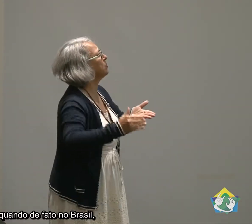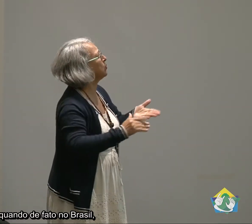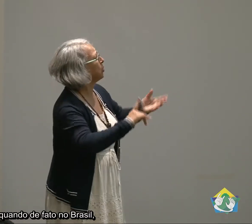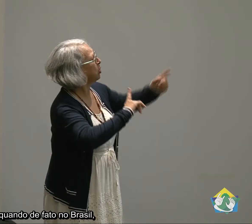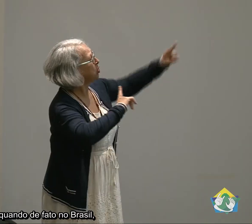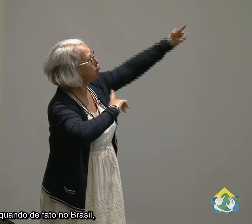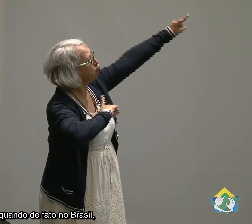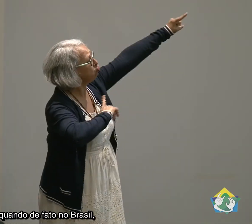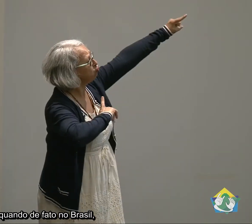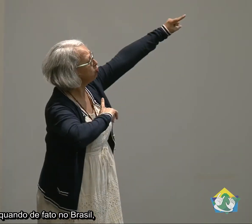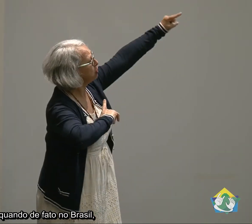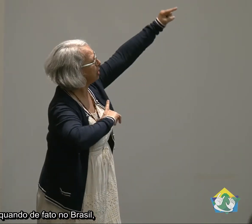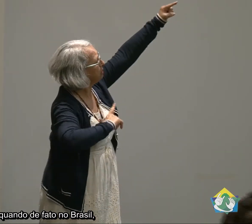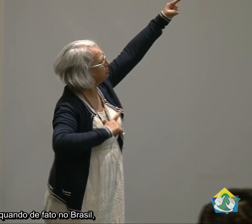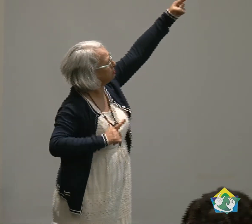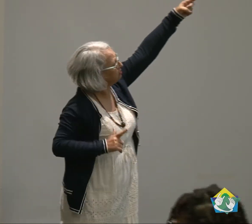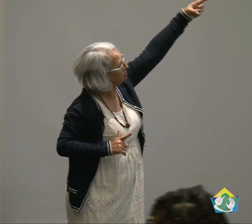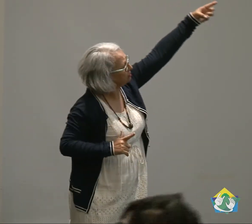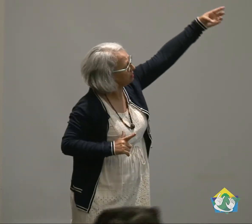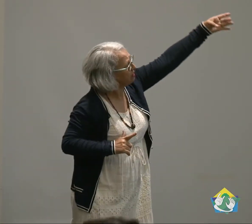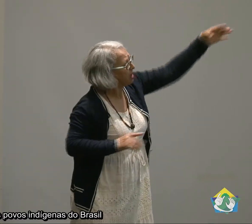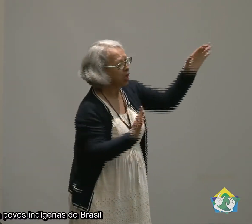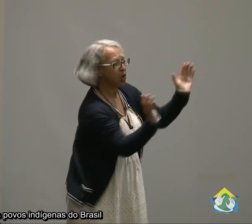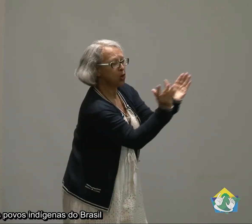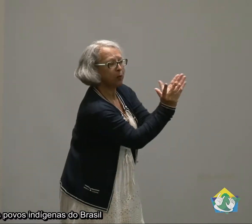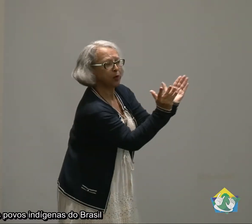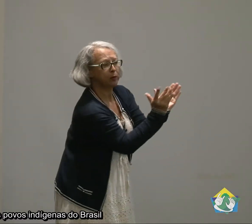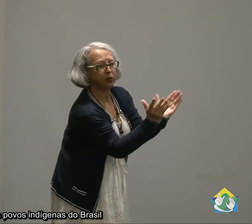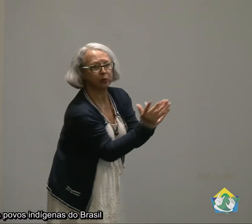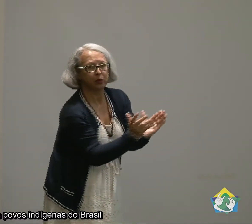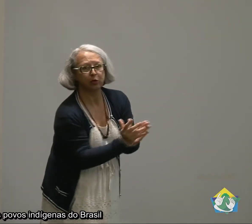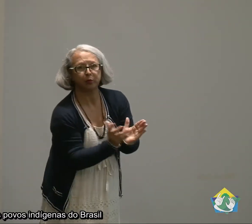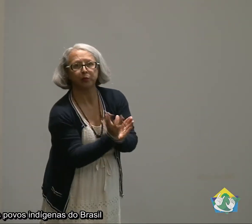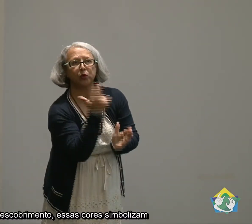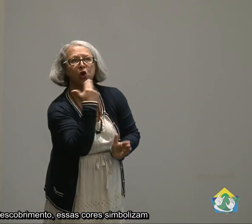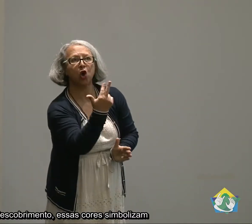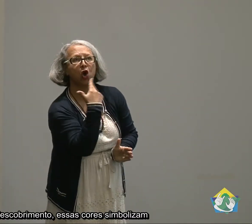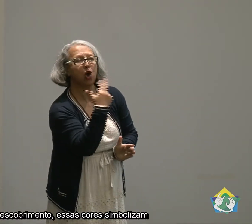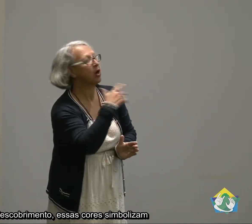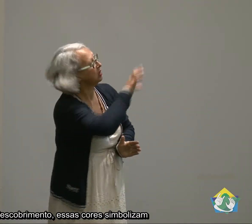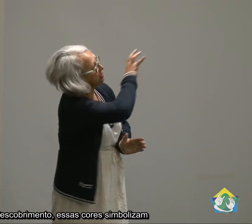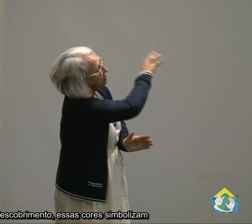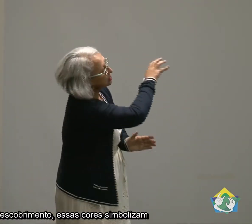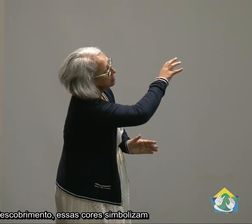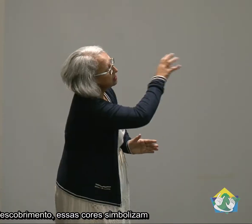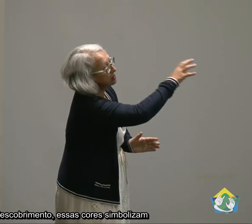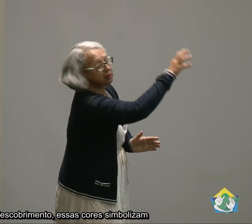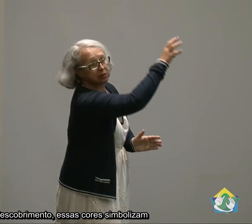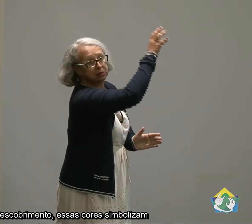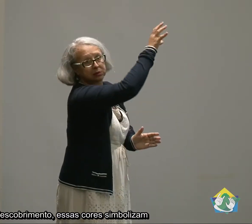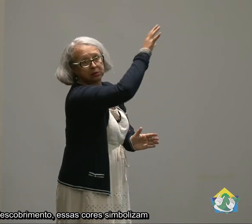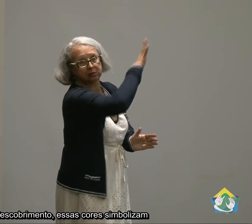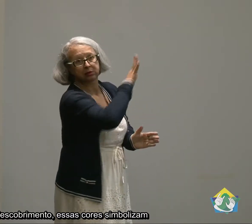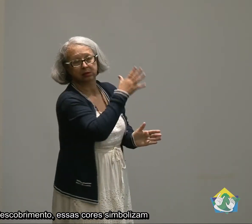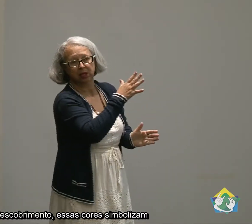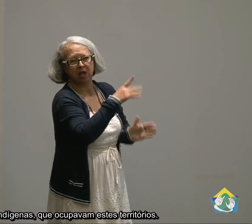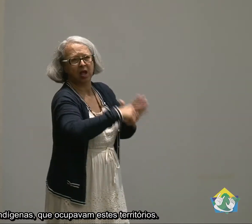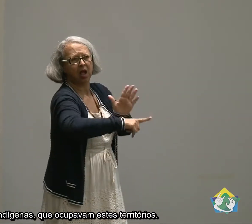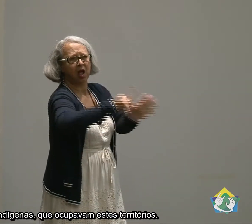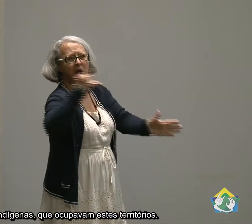Quando, de fato, no Brasil, os povos indígenas do Brasil, na época do descobrimento, essas cores simbolizam as